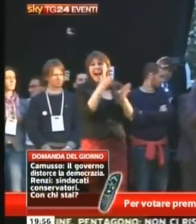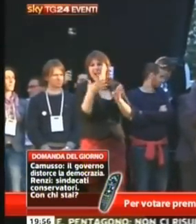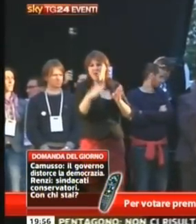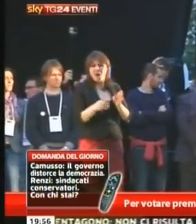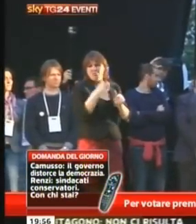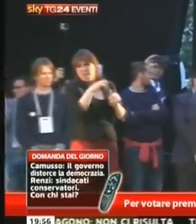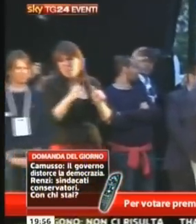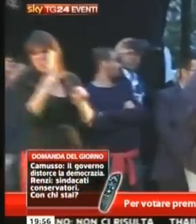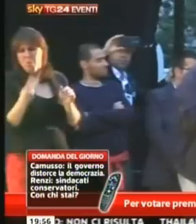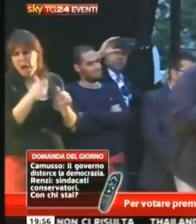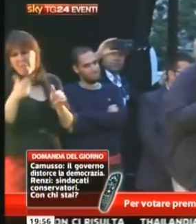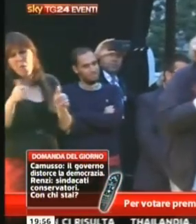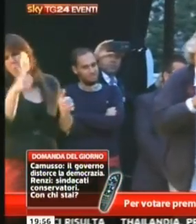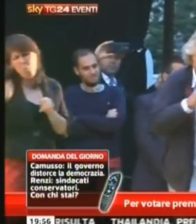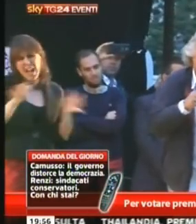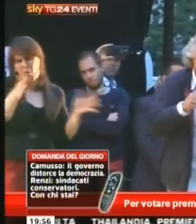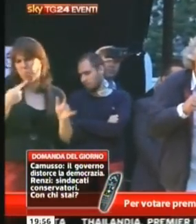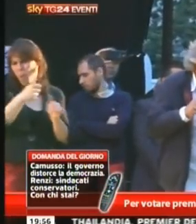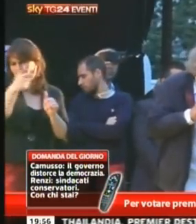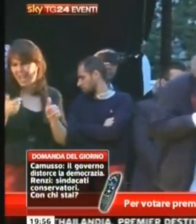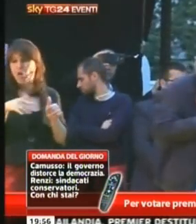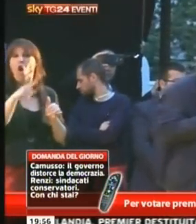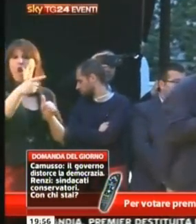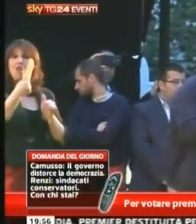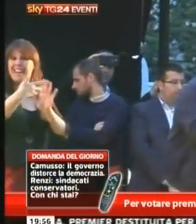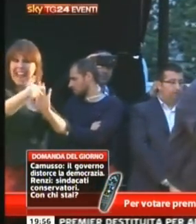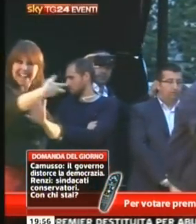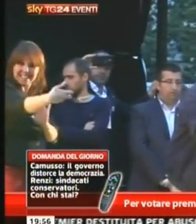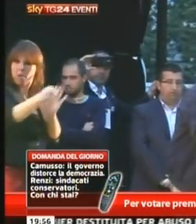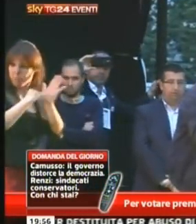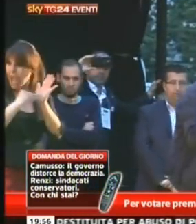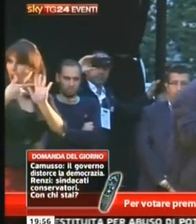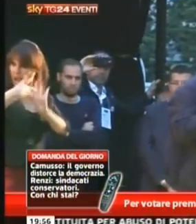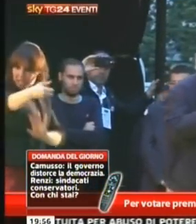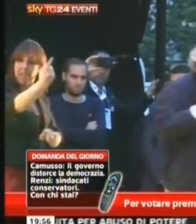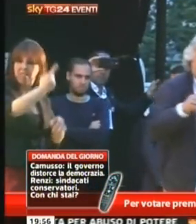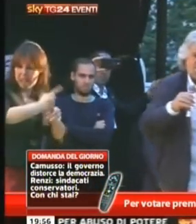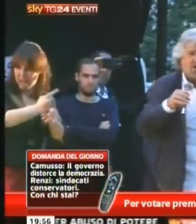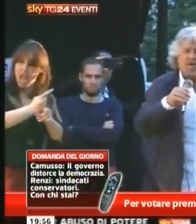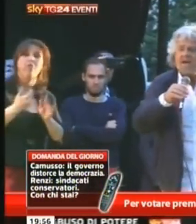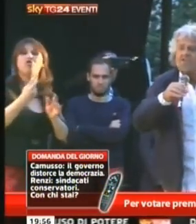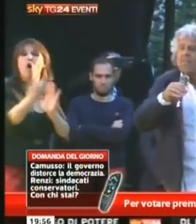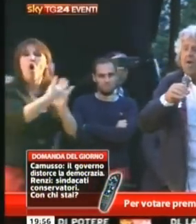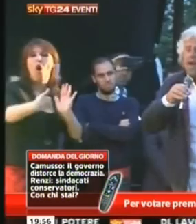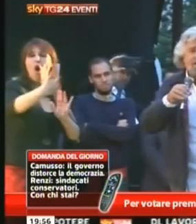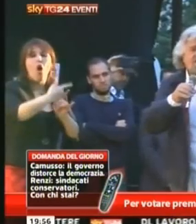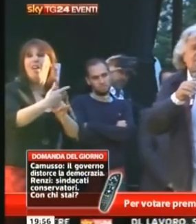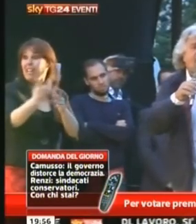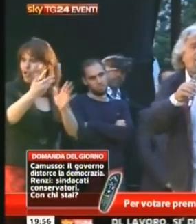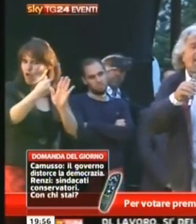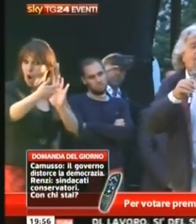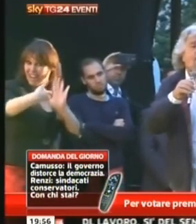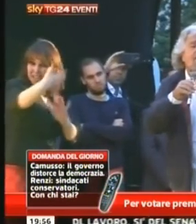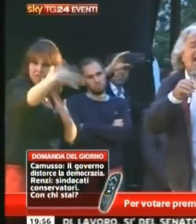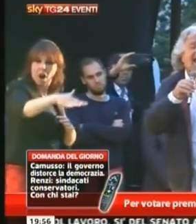neanche un anno. Si riprenderanno i loro crediti e appena si saranno ripresi tutti i soldi,